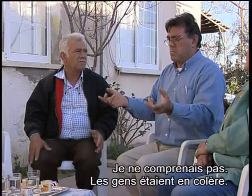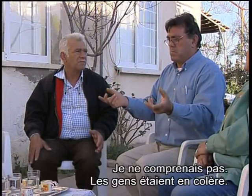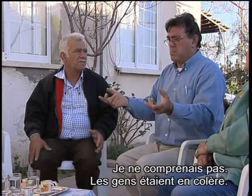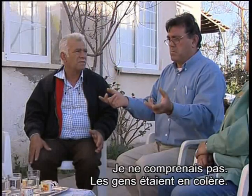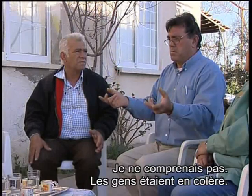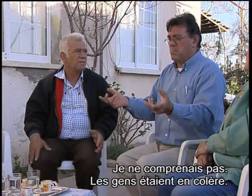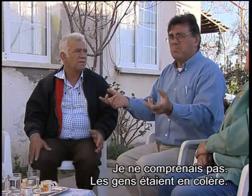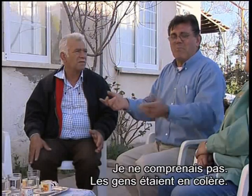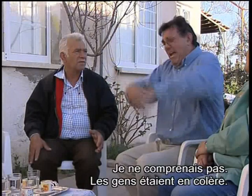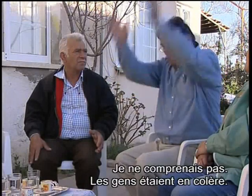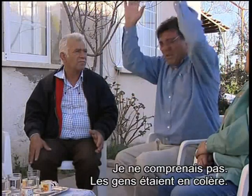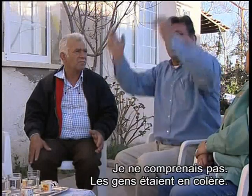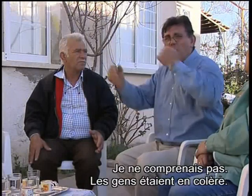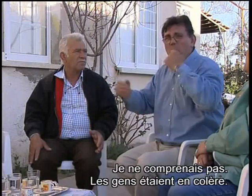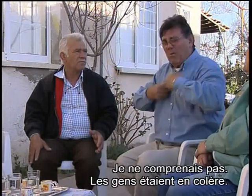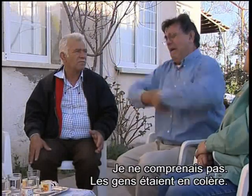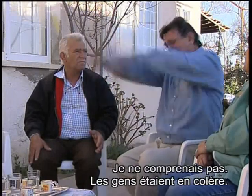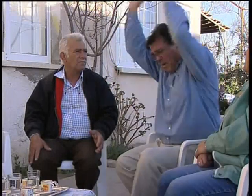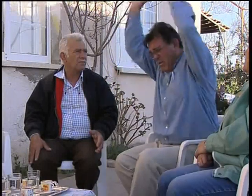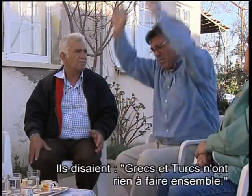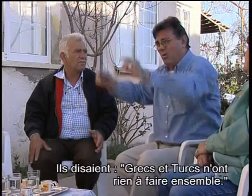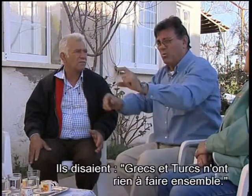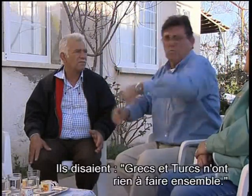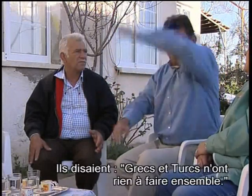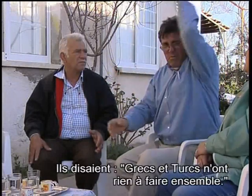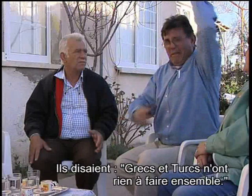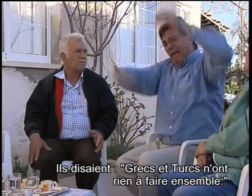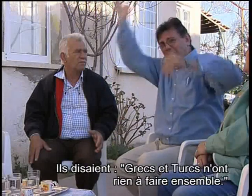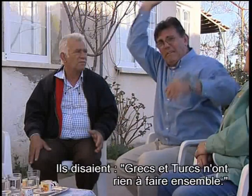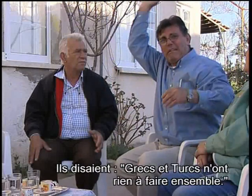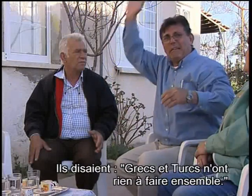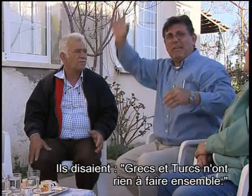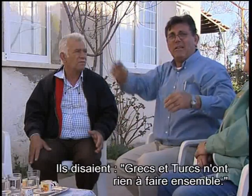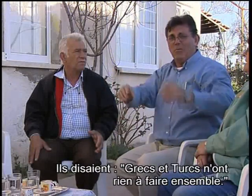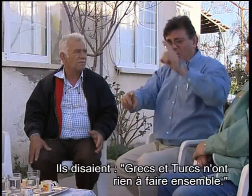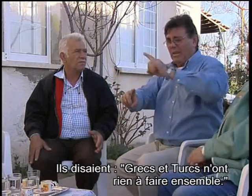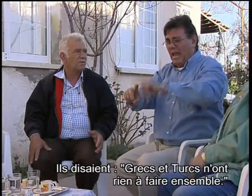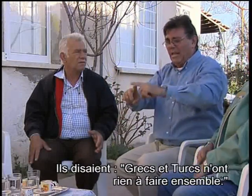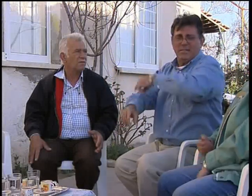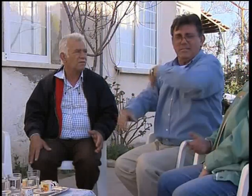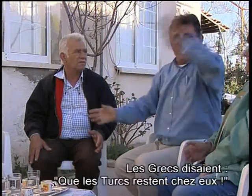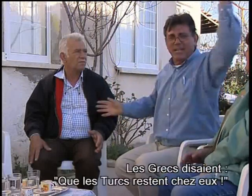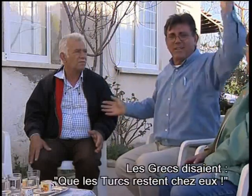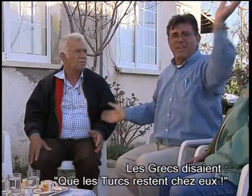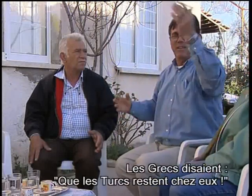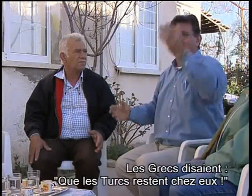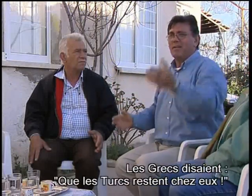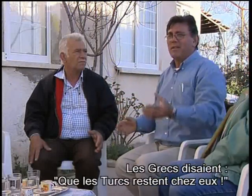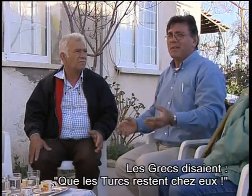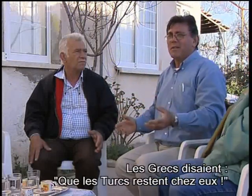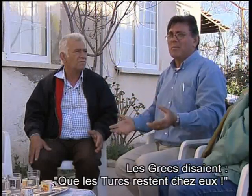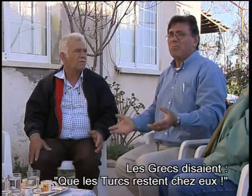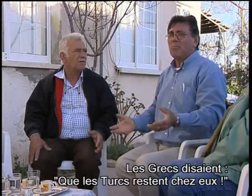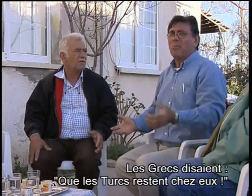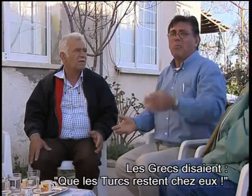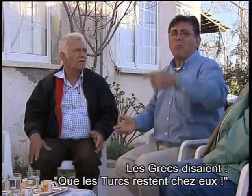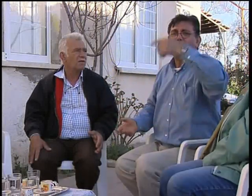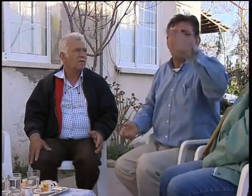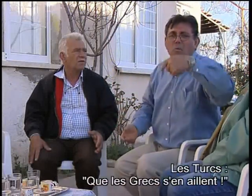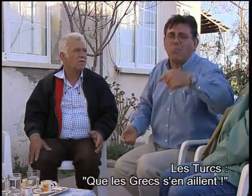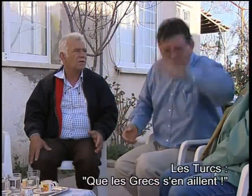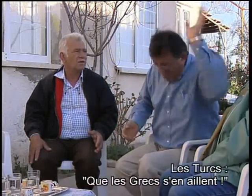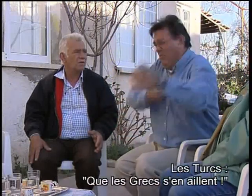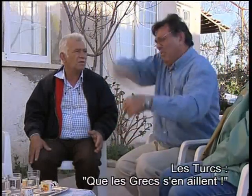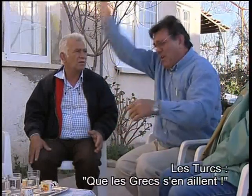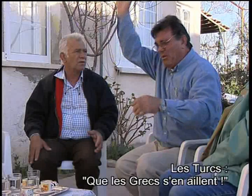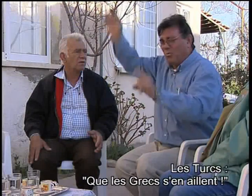Je ne comprenais pas. Les gens étaient très en colère. Ils disaient, les Grecs et les Turcs n'ont rien à faire ensemble. Les Grecs disaient que les Turcs restent chez eux.